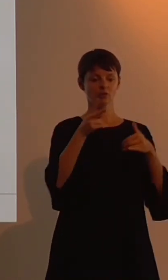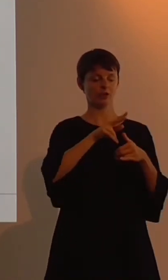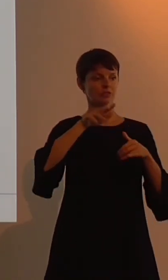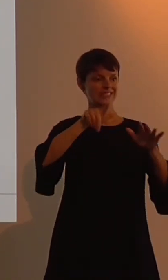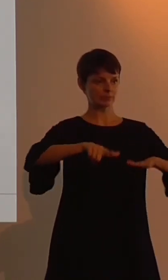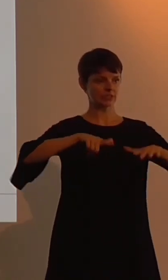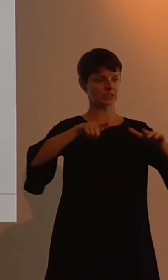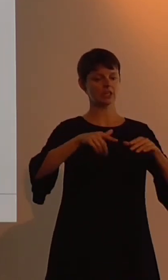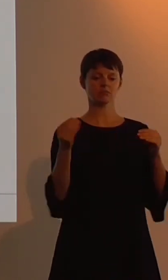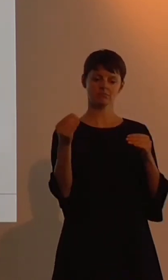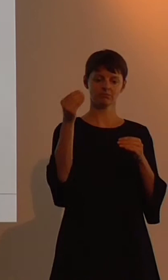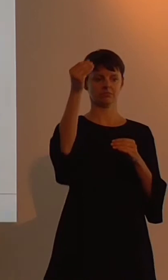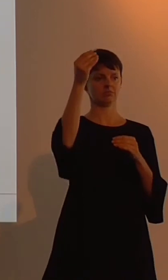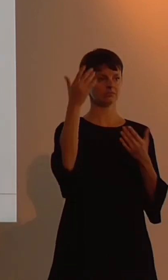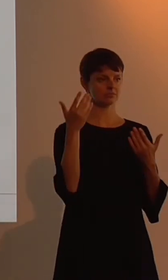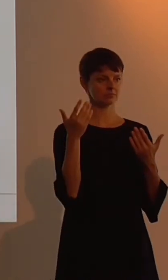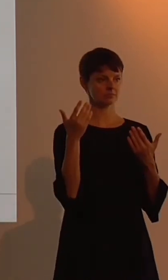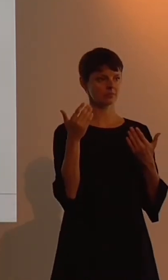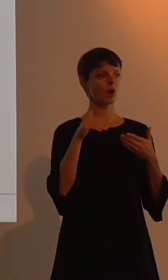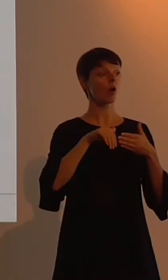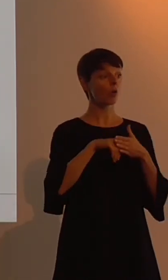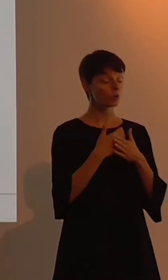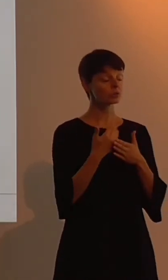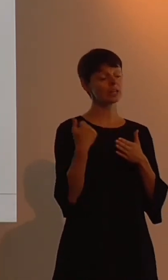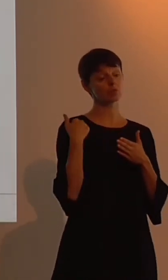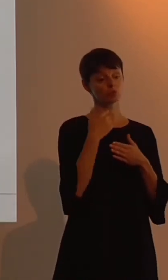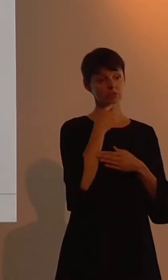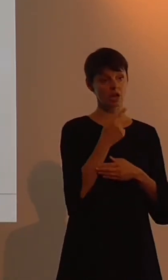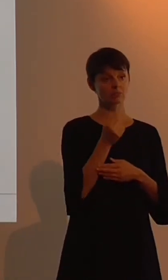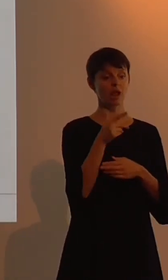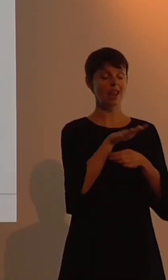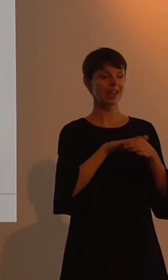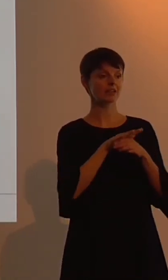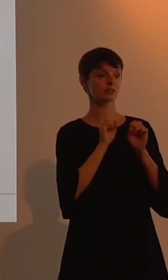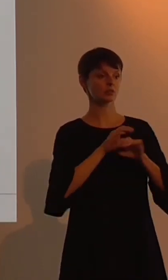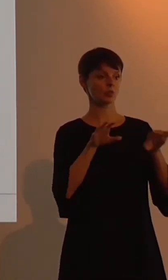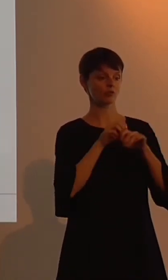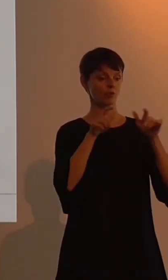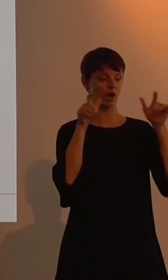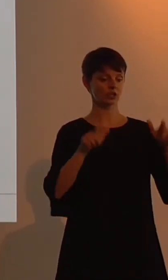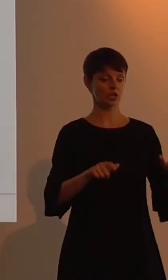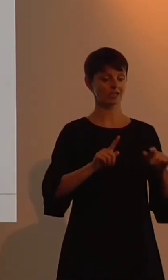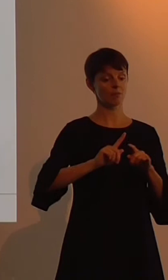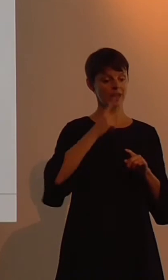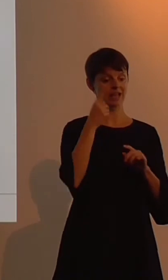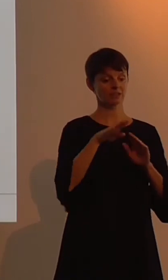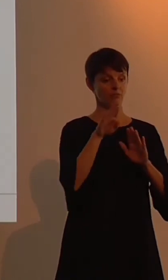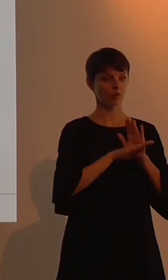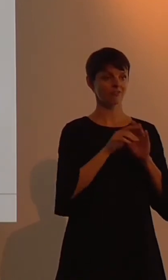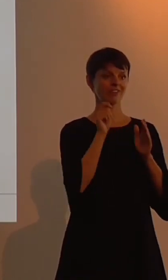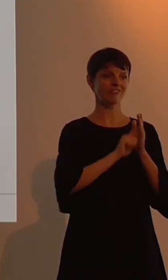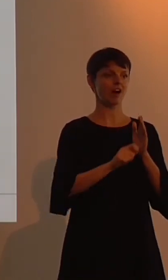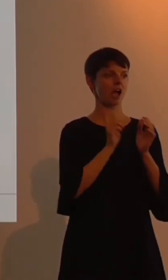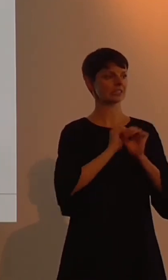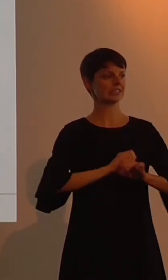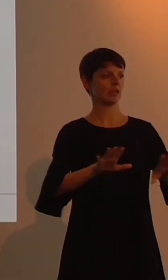erreicht. Es geht darum, dass wir die Displaygröße, die als Sponsor-Design ist, dann ersten Version einstellen